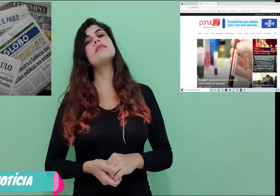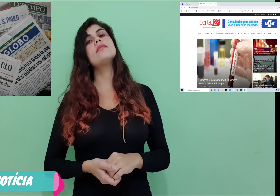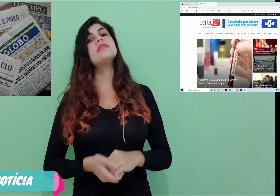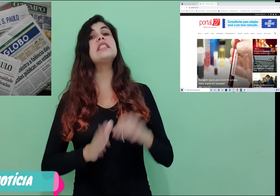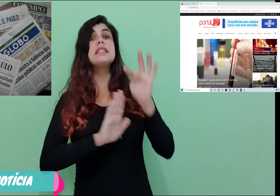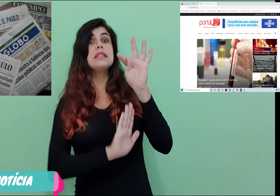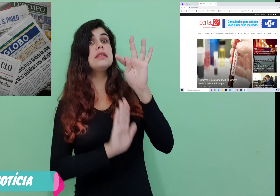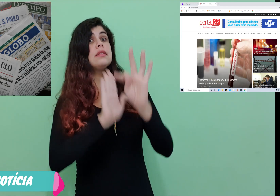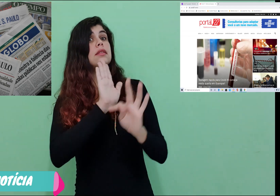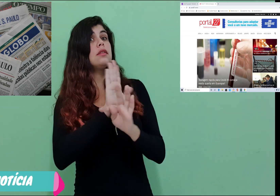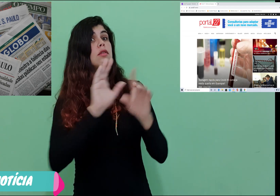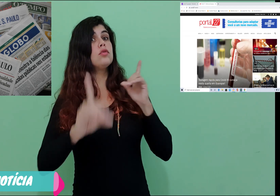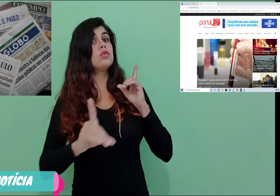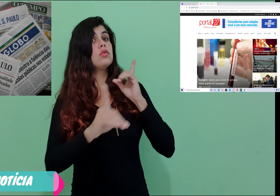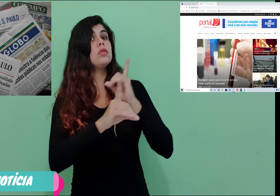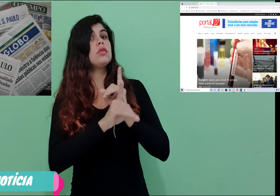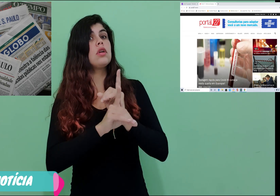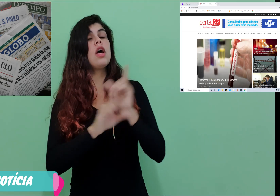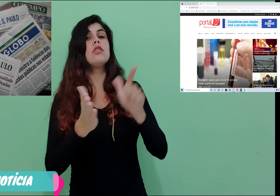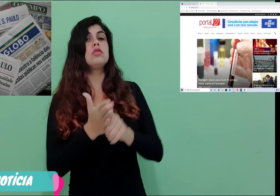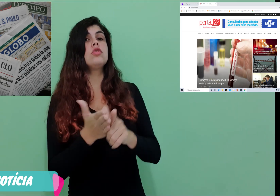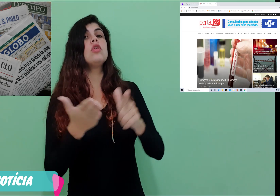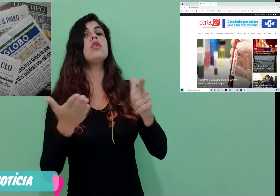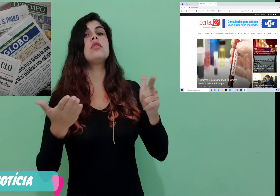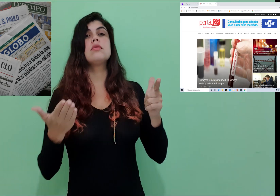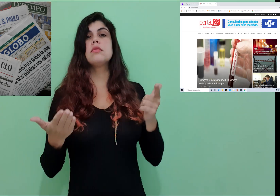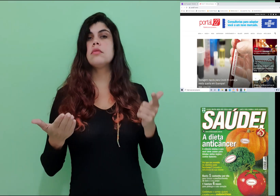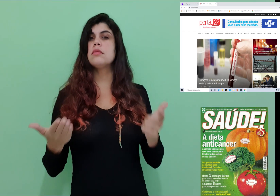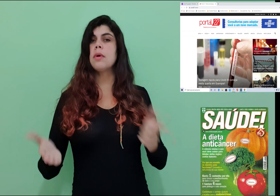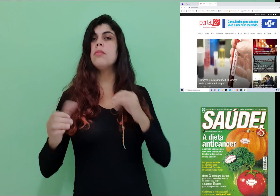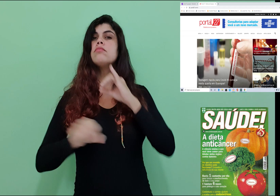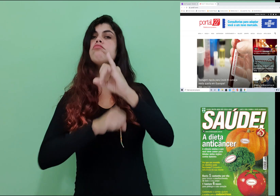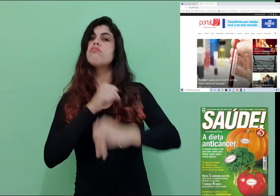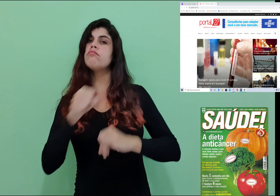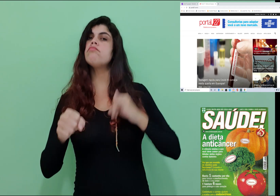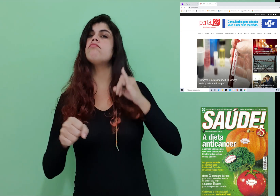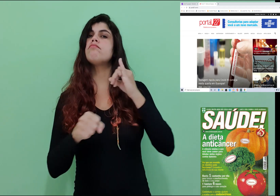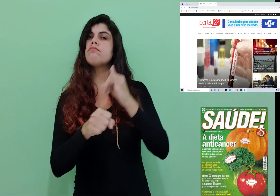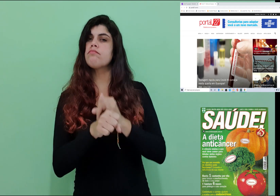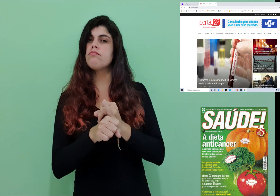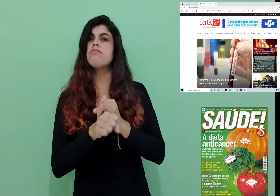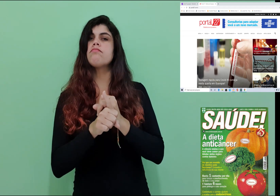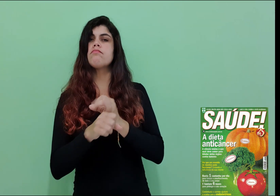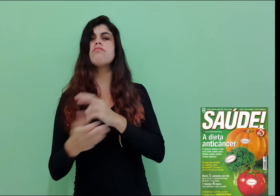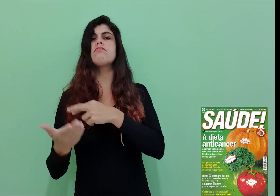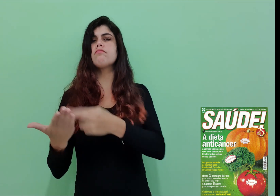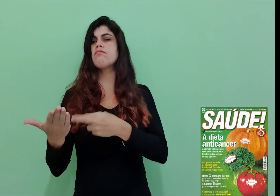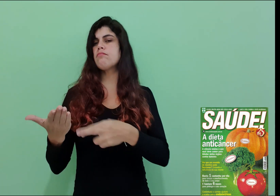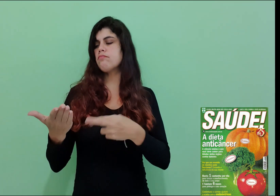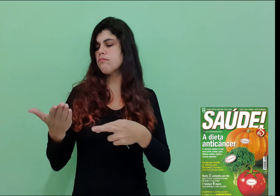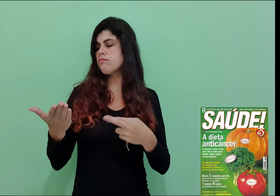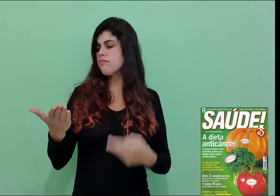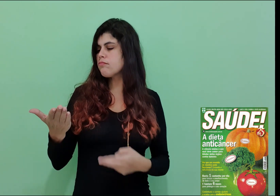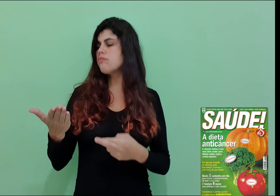É um texto onde encontramos em jornais, na internet, revistas.